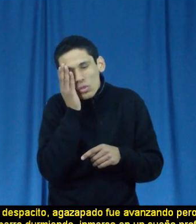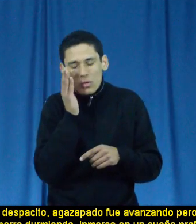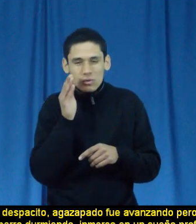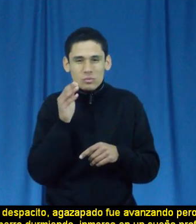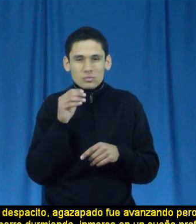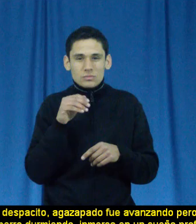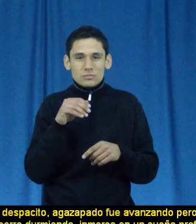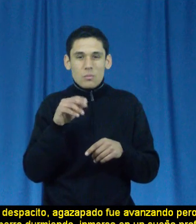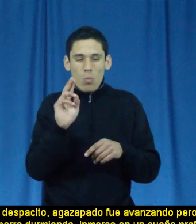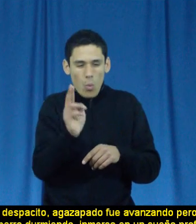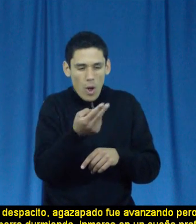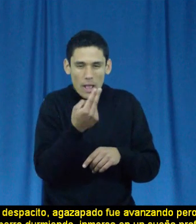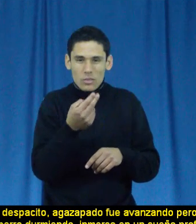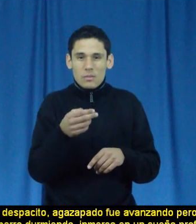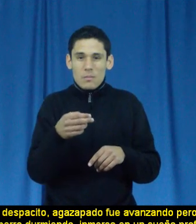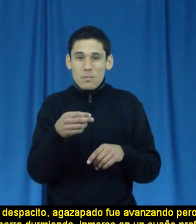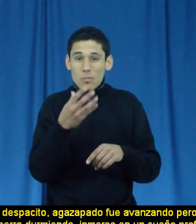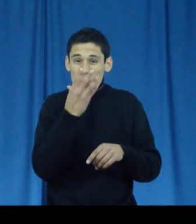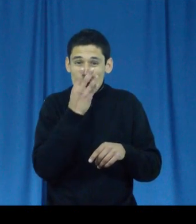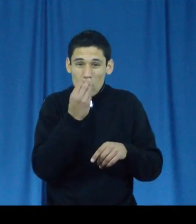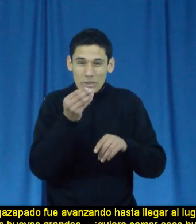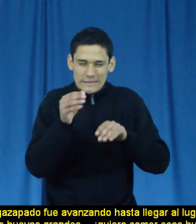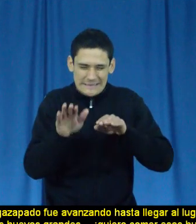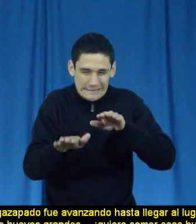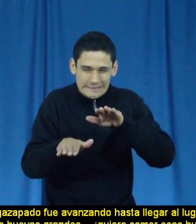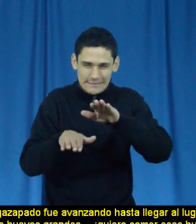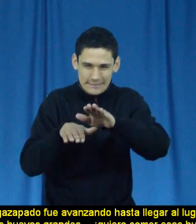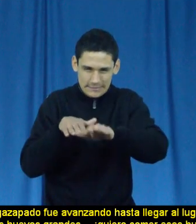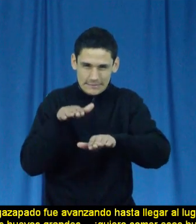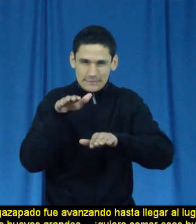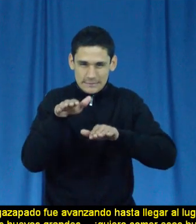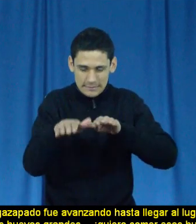camino había un perro durmiendo, inmerso en un sueño profundo.